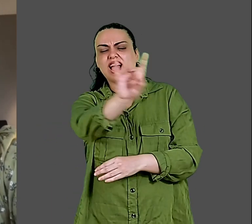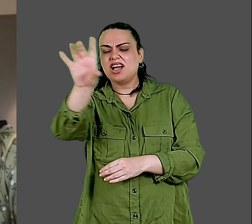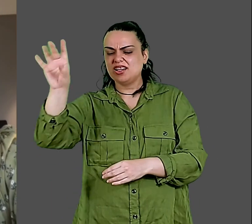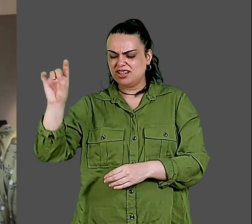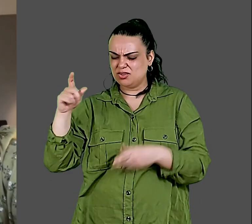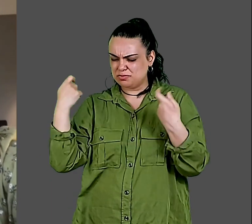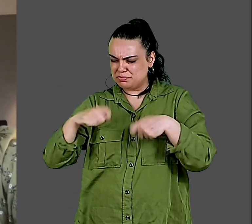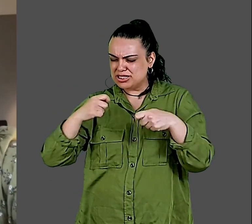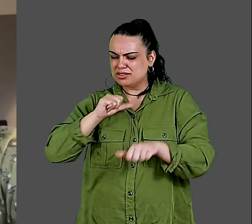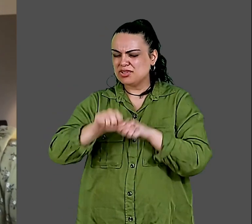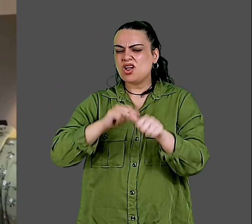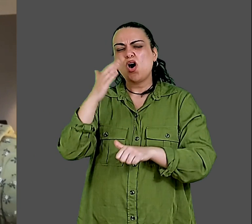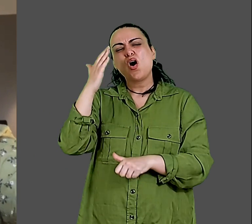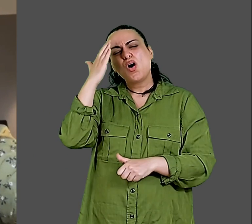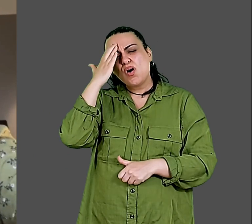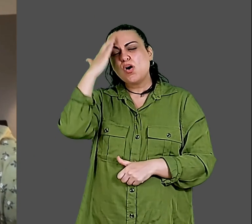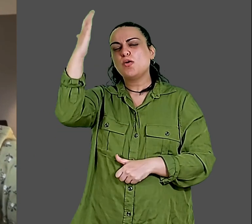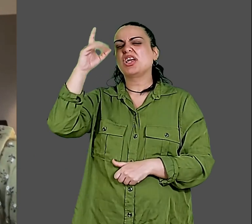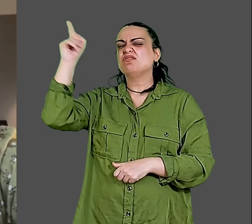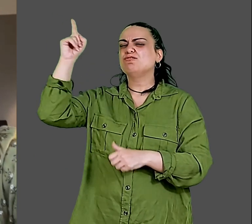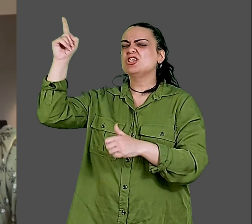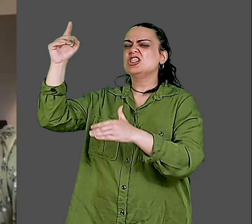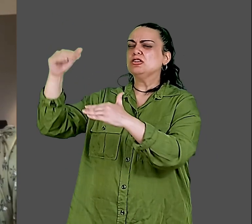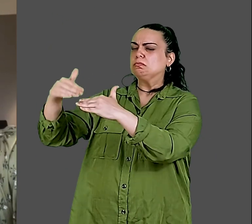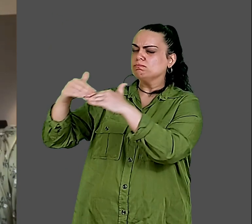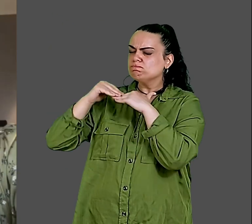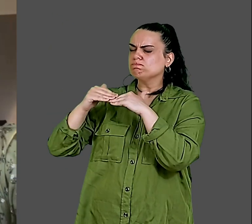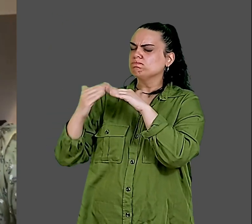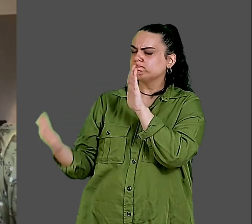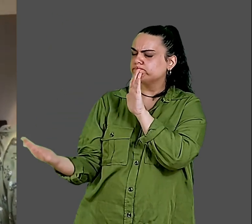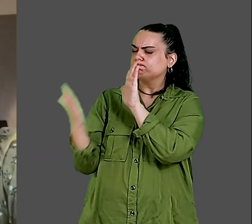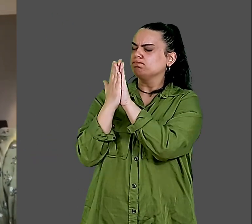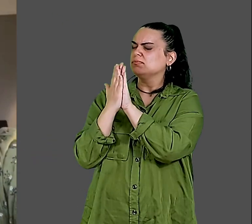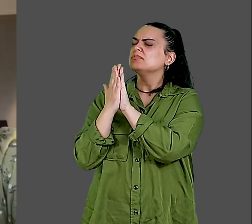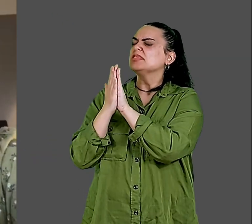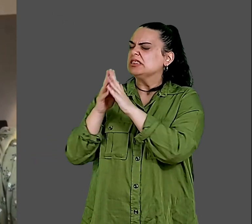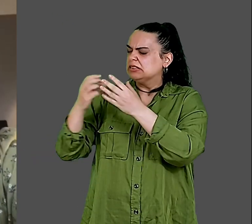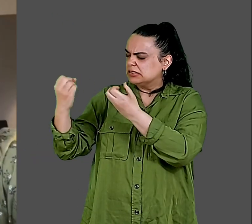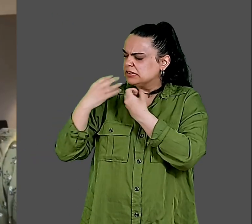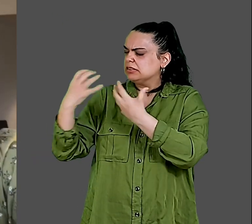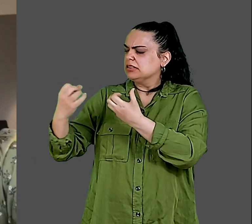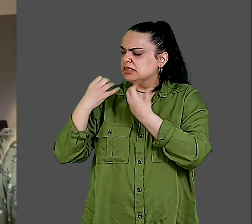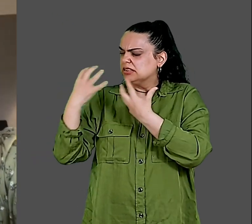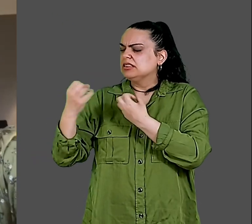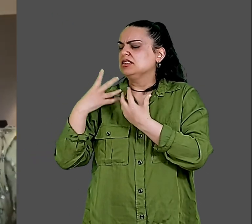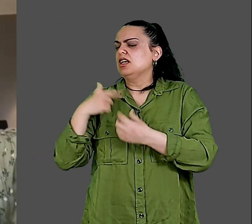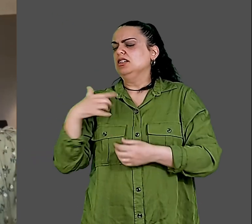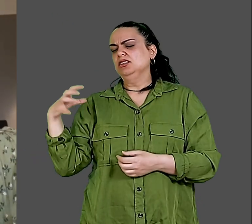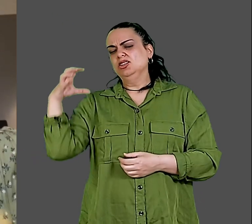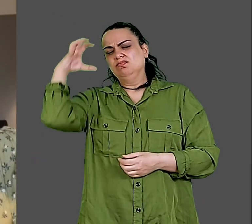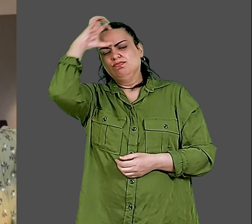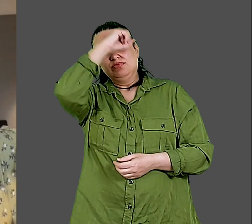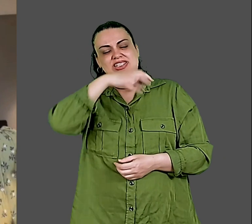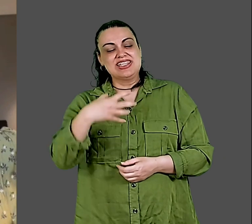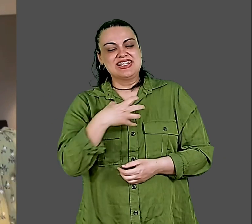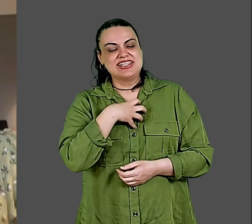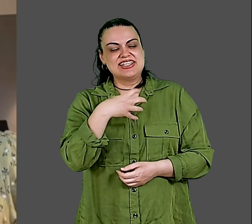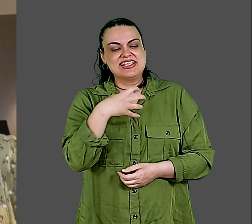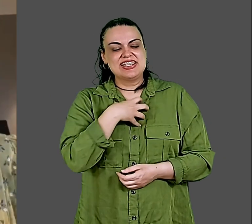aqui. Obrigada pelo confronto, pela autoridade, pela palavra, por